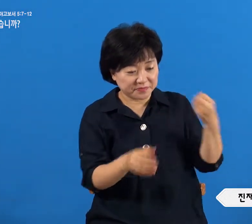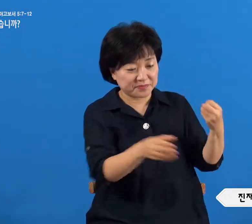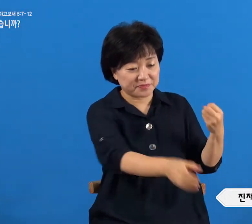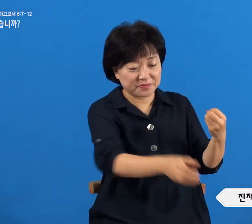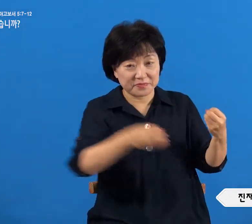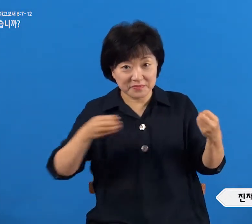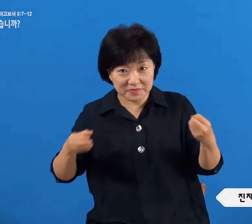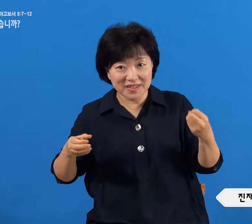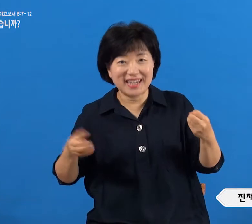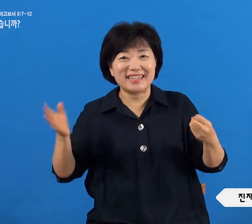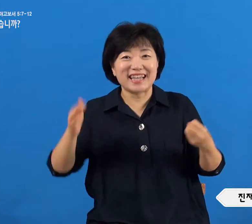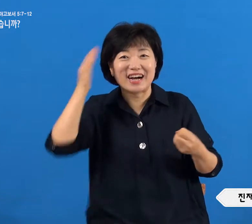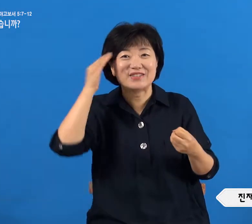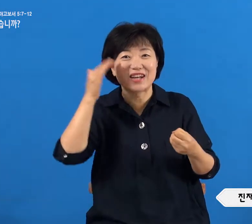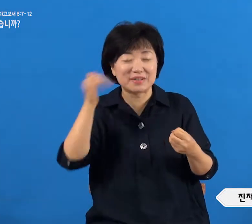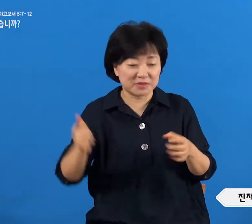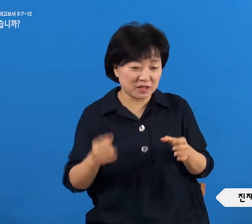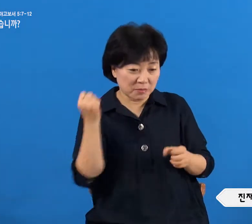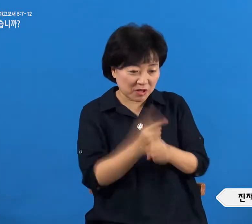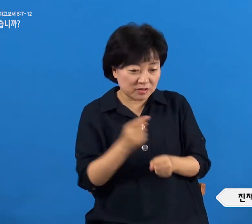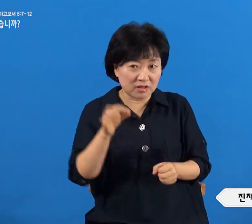곳에 손 놓고 기다린다.